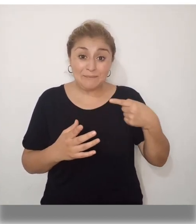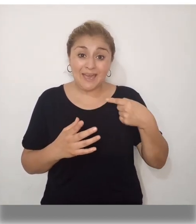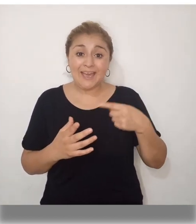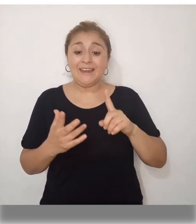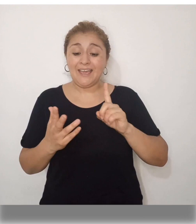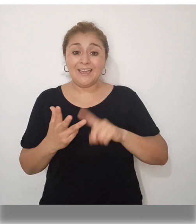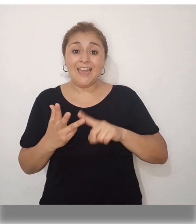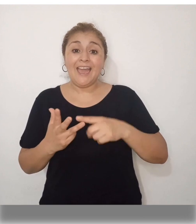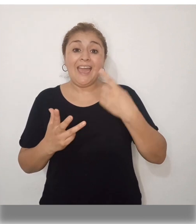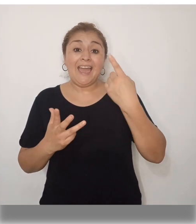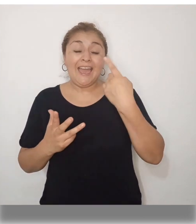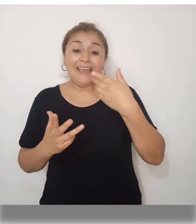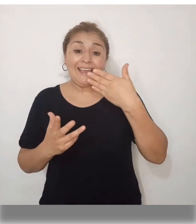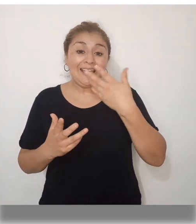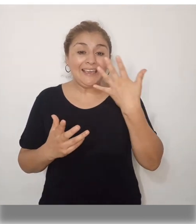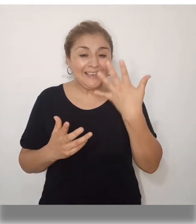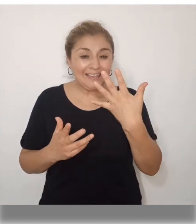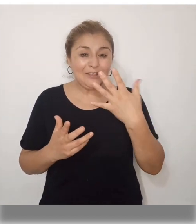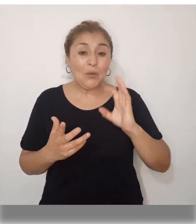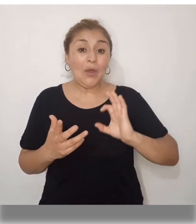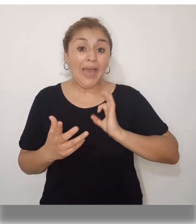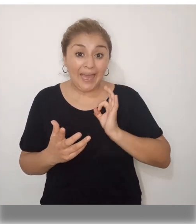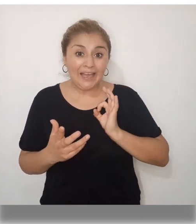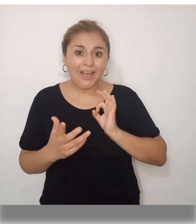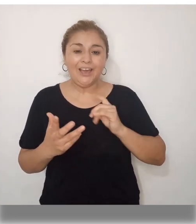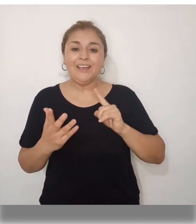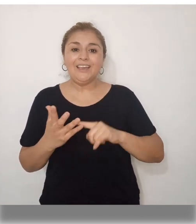y hoy la quinta década